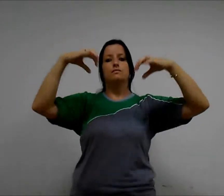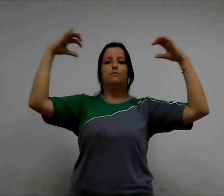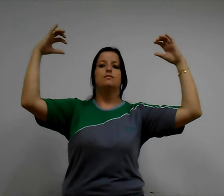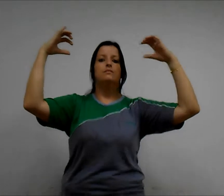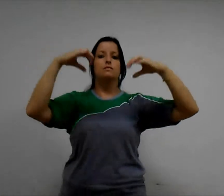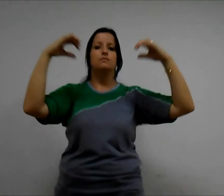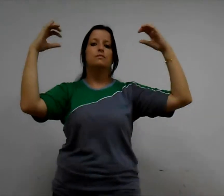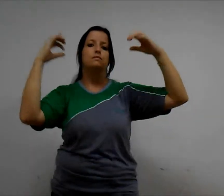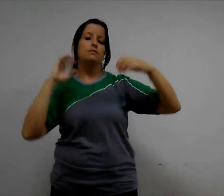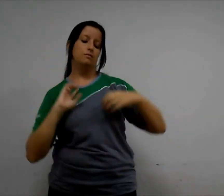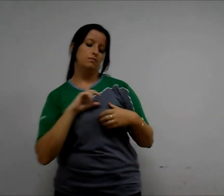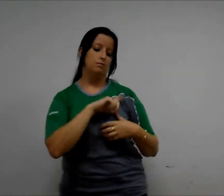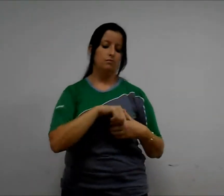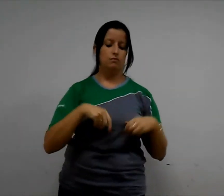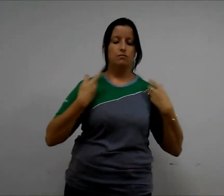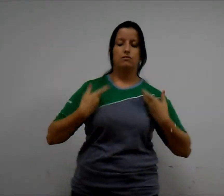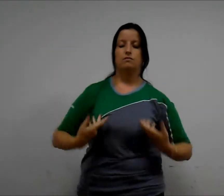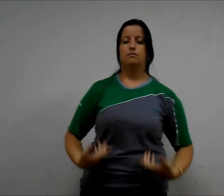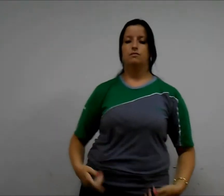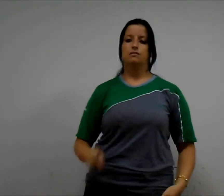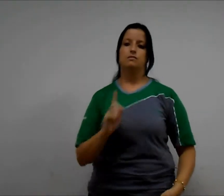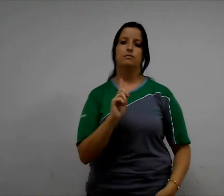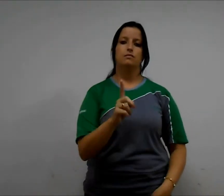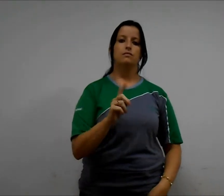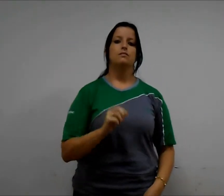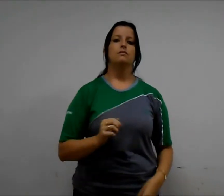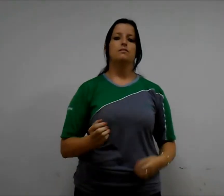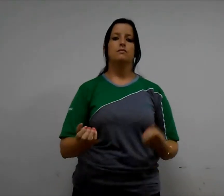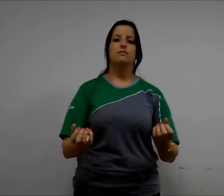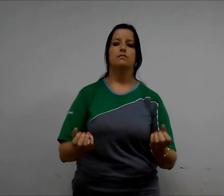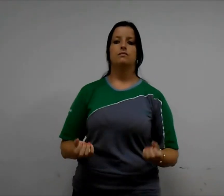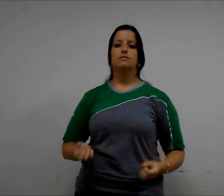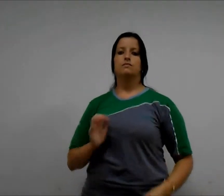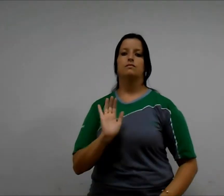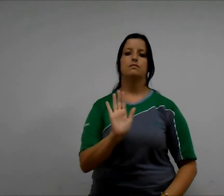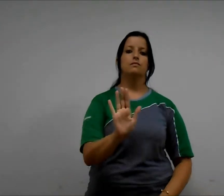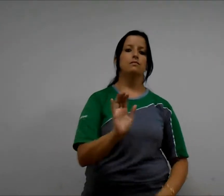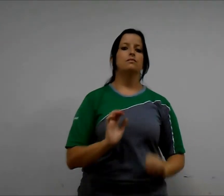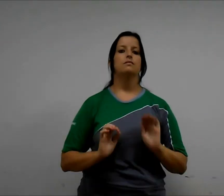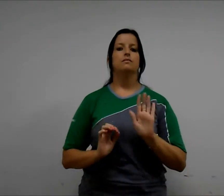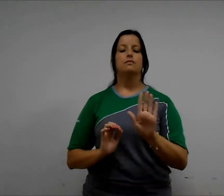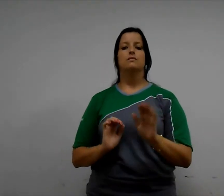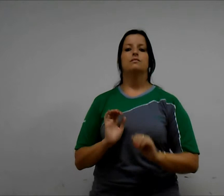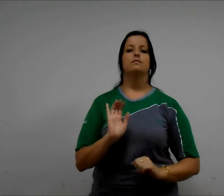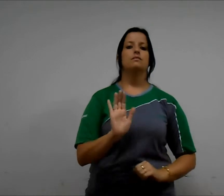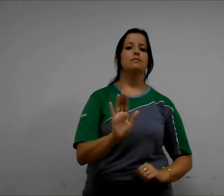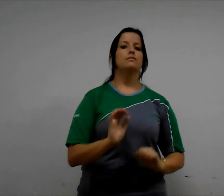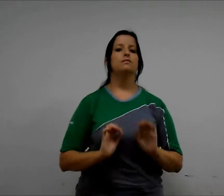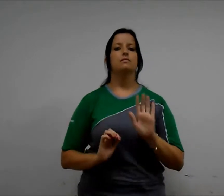que chover, amor, olha você. Juro, eu quero te tocar.